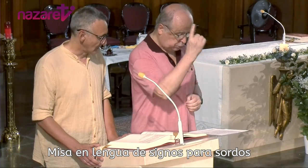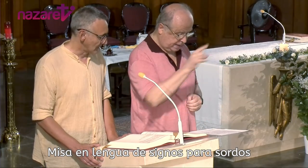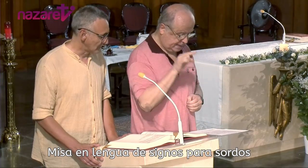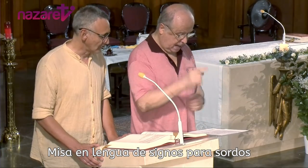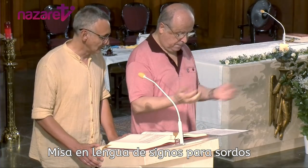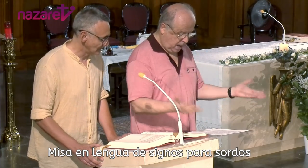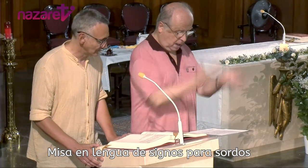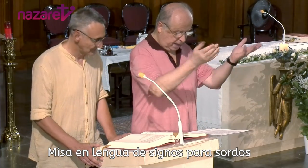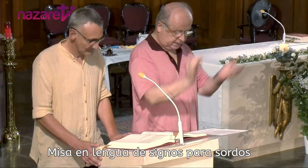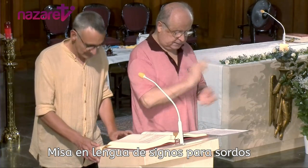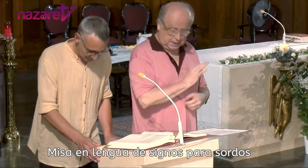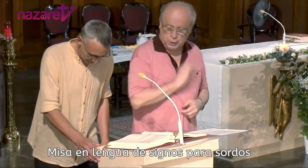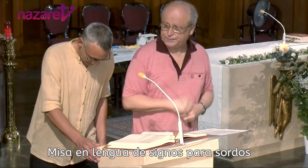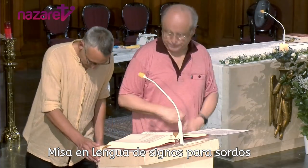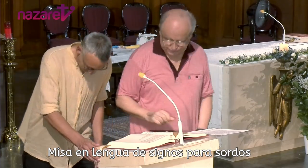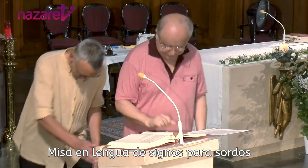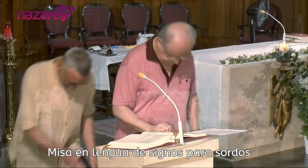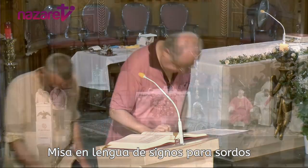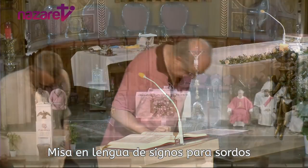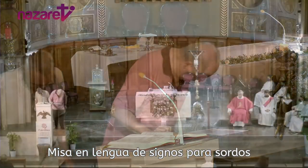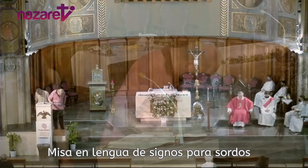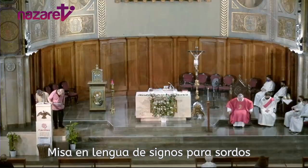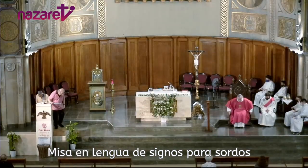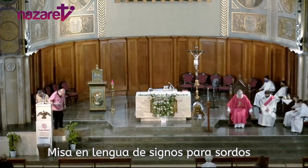palabra de Dios. Te alabamos, Señor.